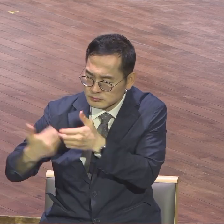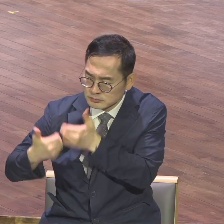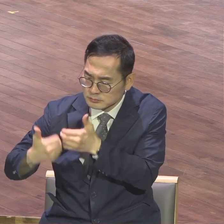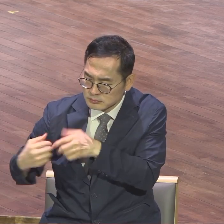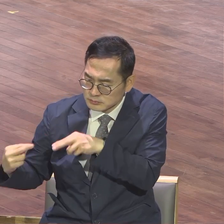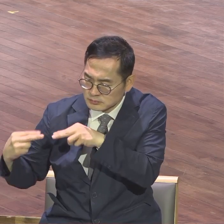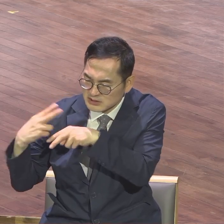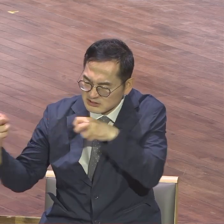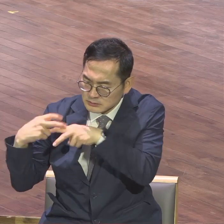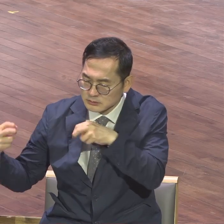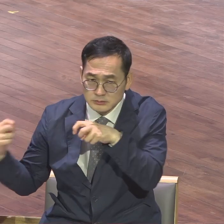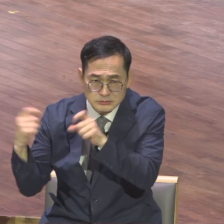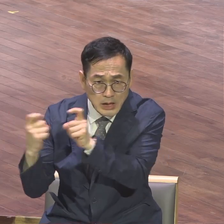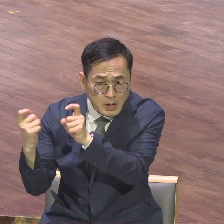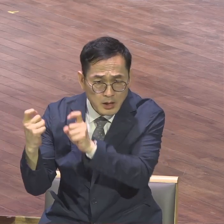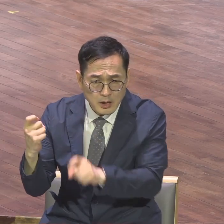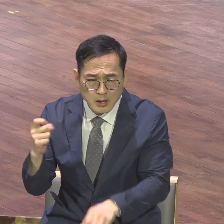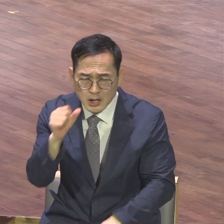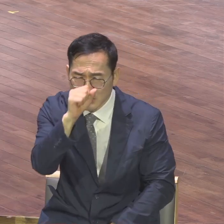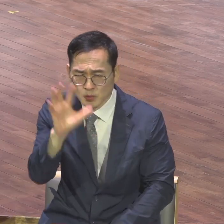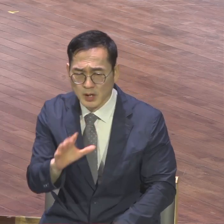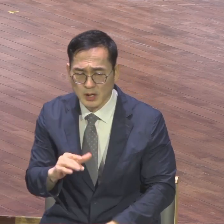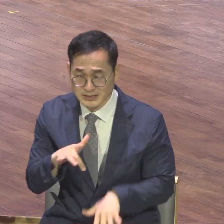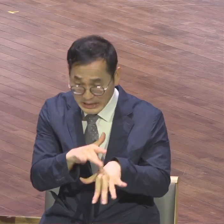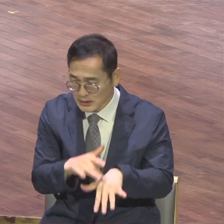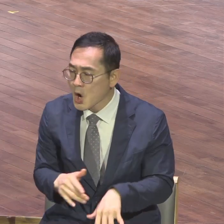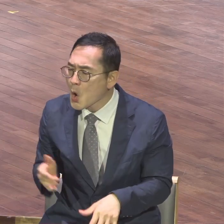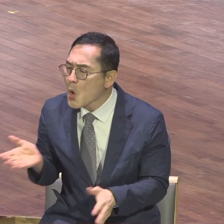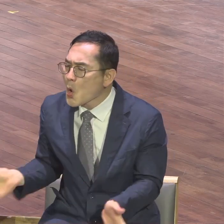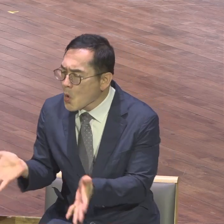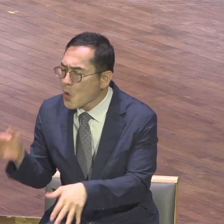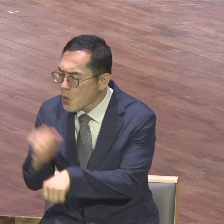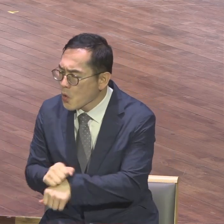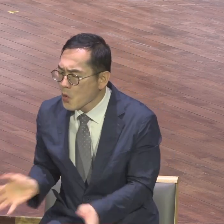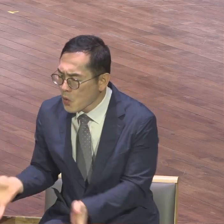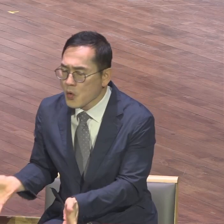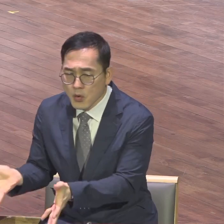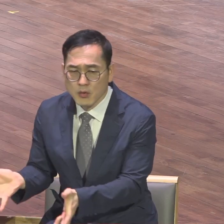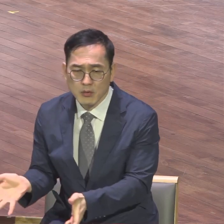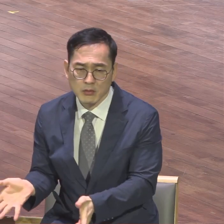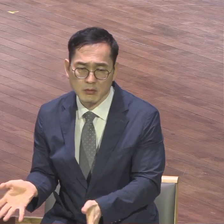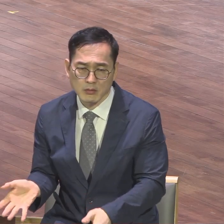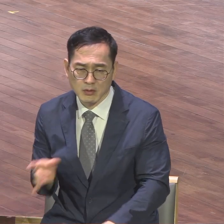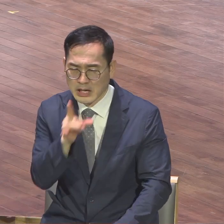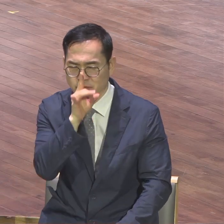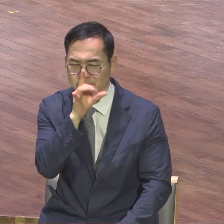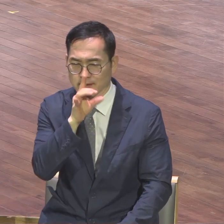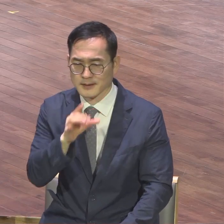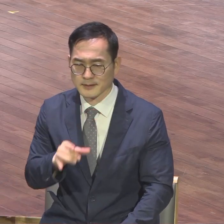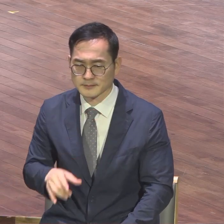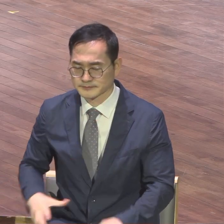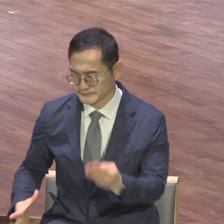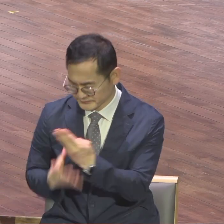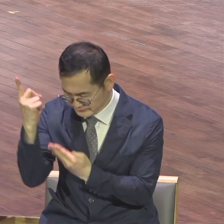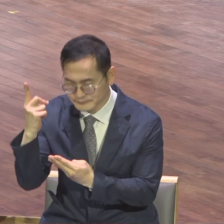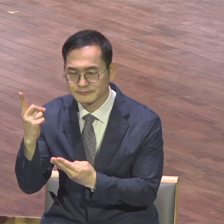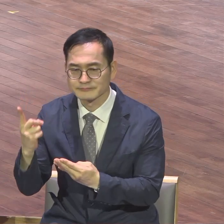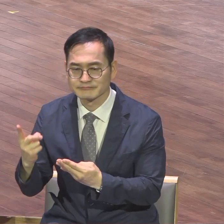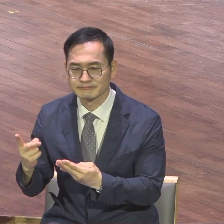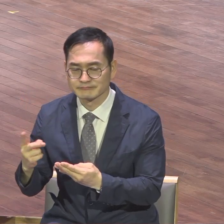겁니까? 그거 사단이 장난이 치는 거거든요. 그래서 우리는 평생 동역한다. 아멘.